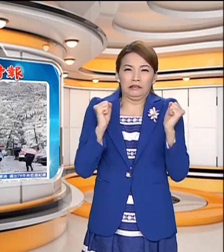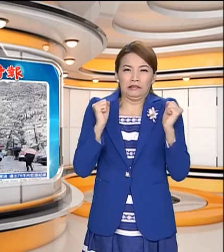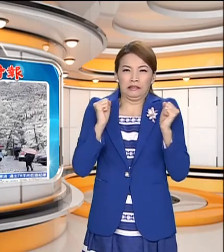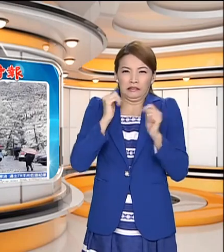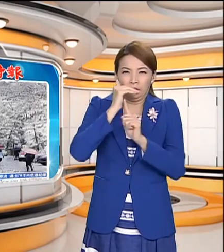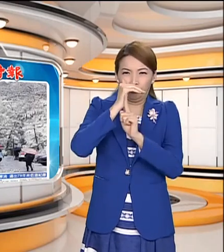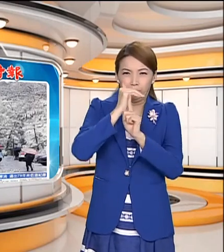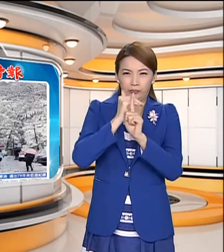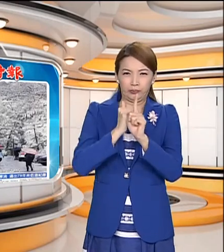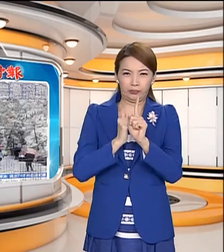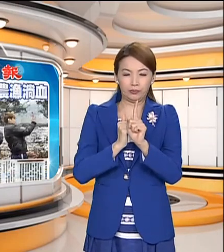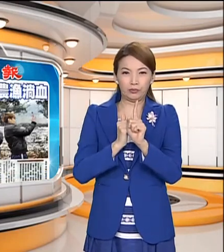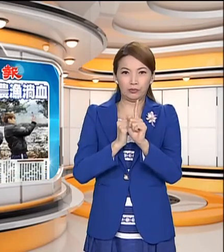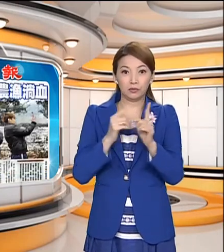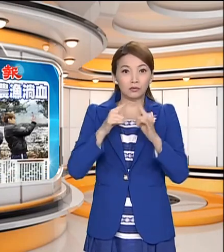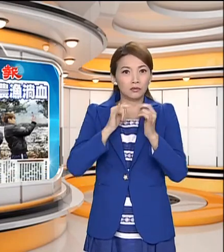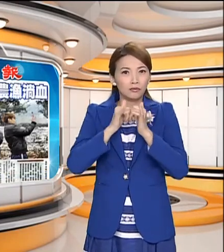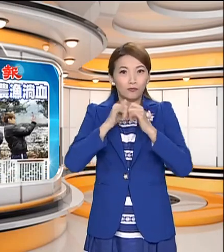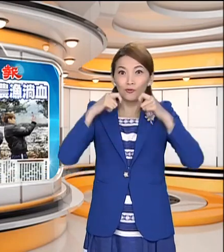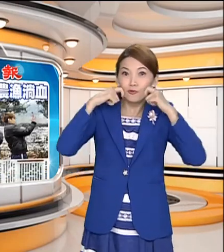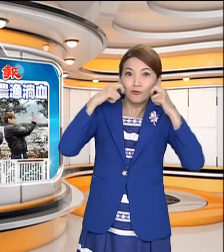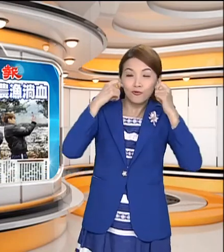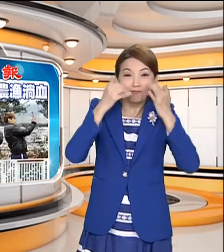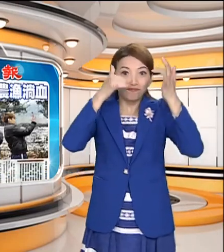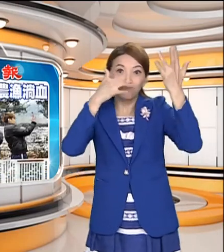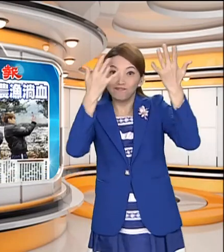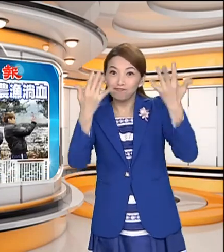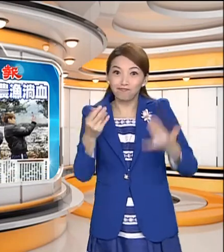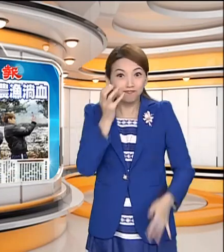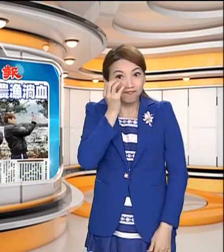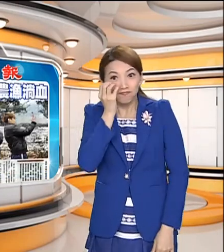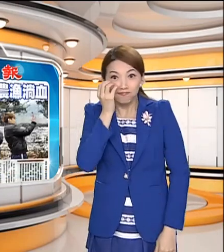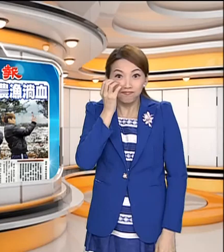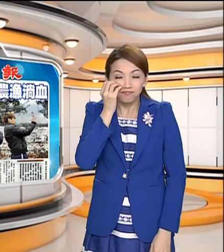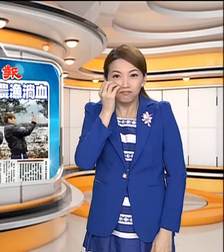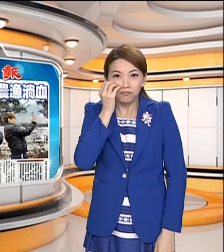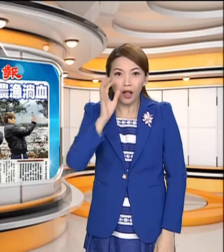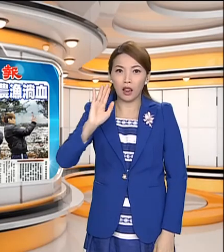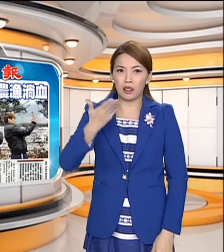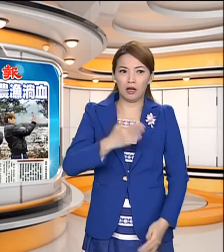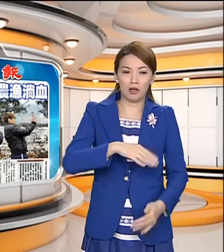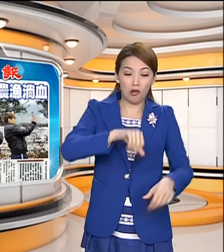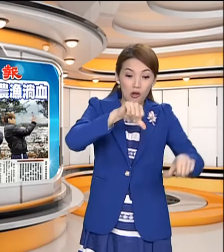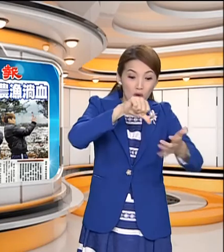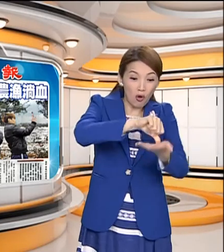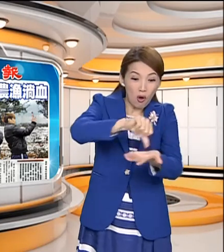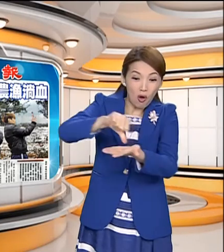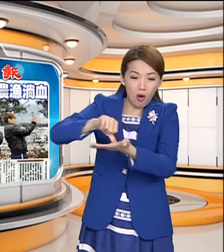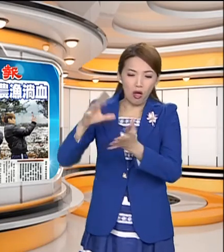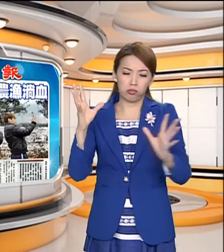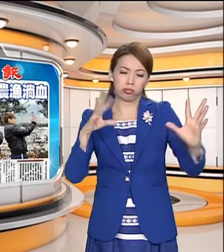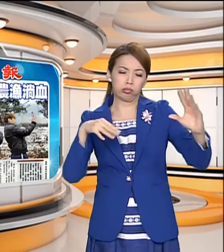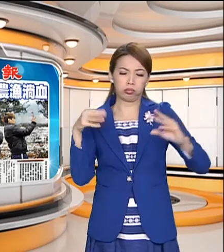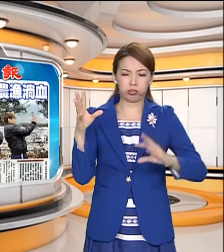冻，民众是开心追雪，但是农渔业却是损伤惨重。